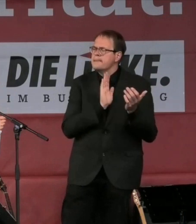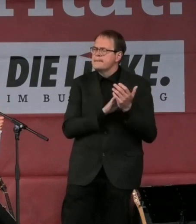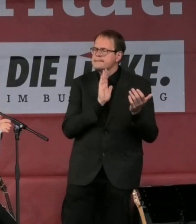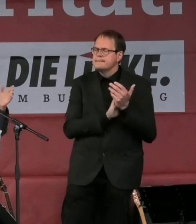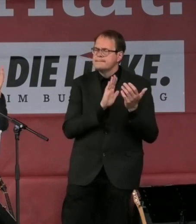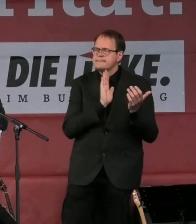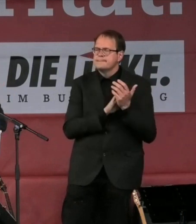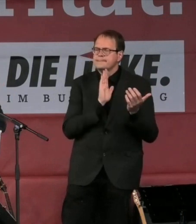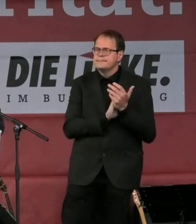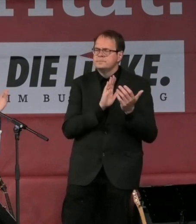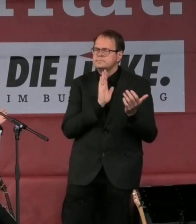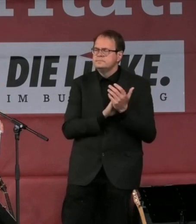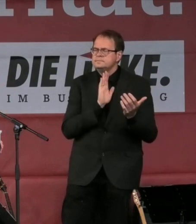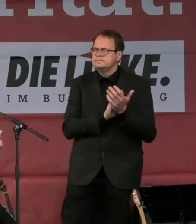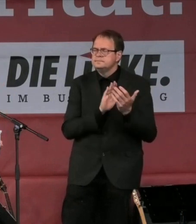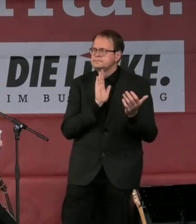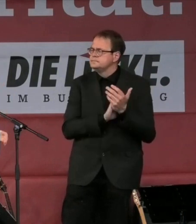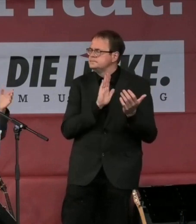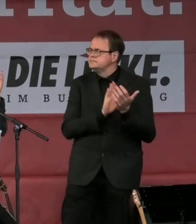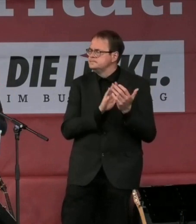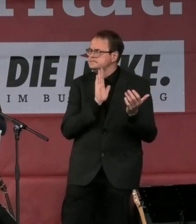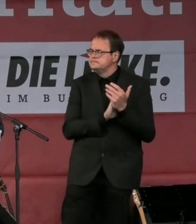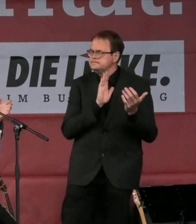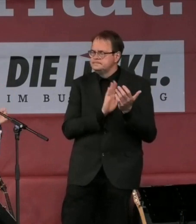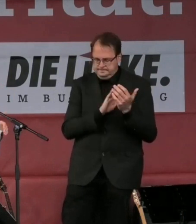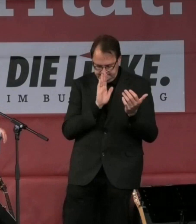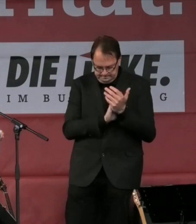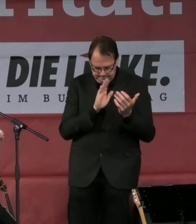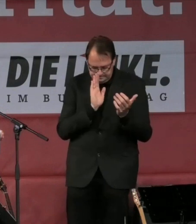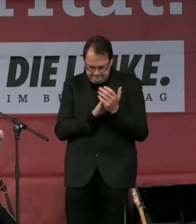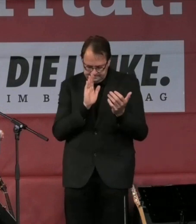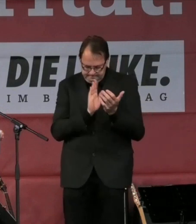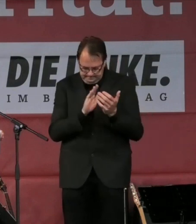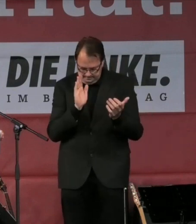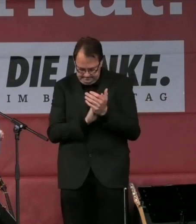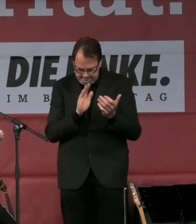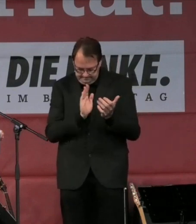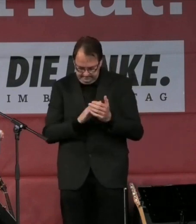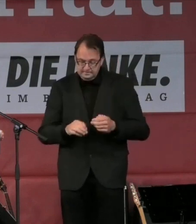kriege wir brauchen auch keine konventionellen kriege wir brauchen eine friedliche welt